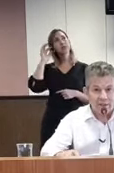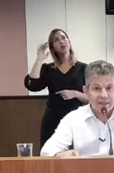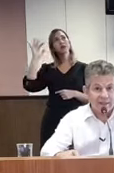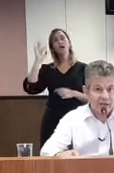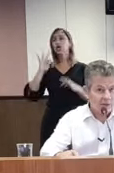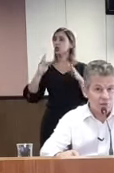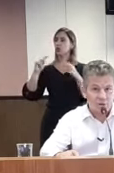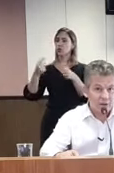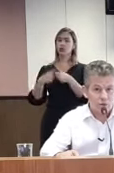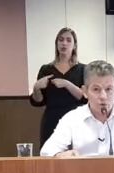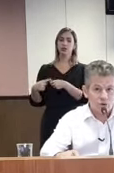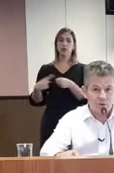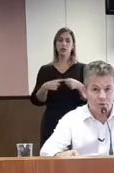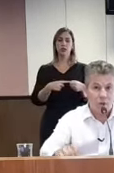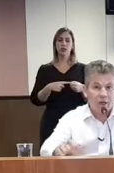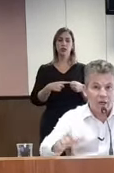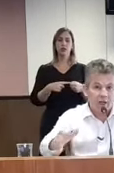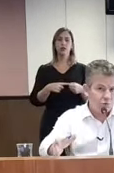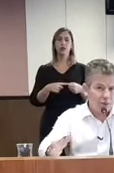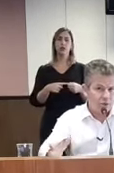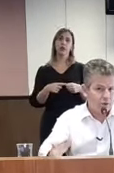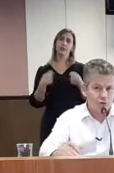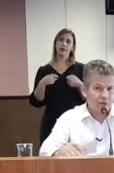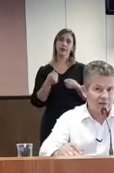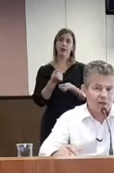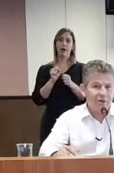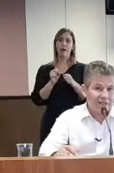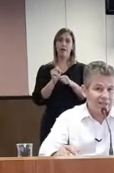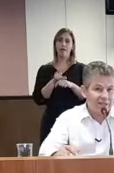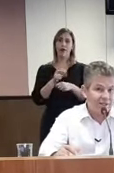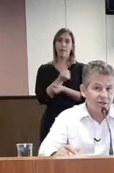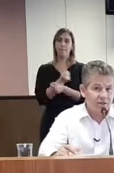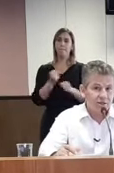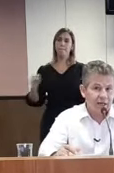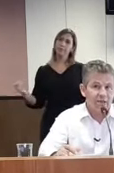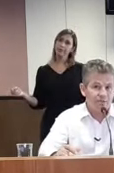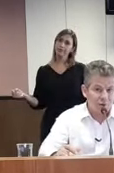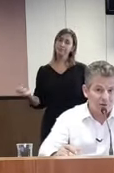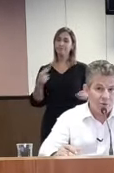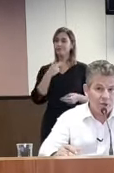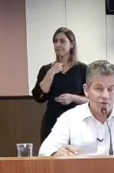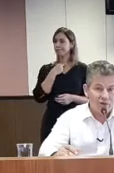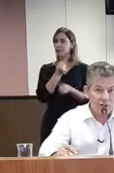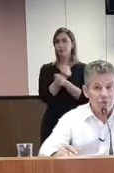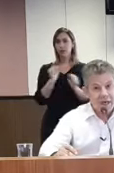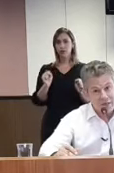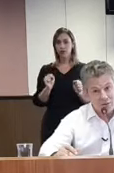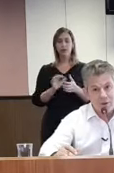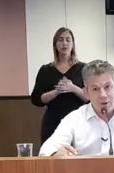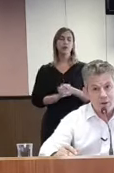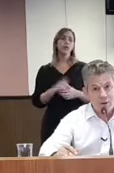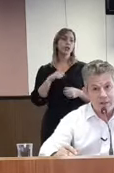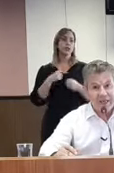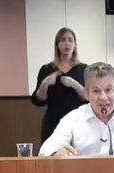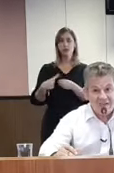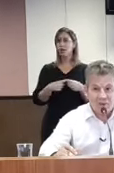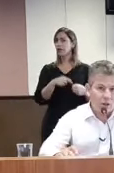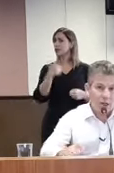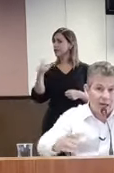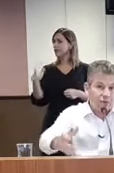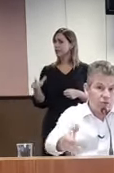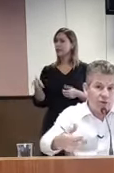todas as cidades de Mato Grosso nós vamos colocar leitos para isso. Isso não deve. Vai ter dezenas de cidades que provavelmente não vai ter nenhum caso. Não é